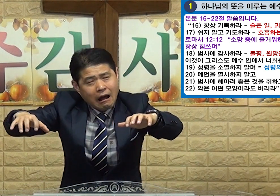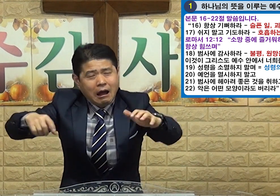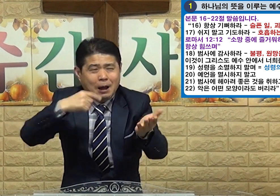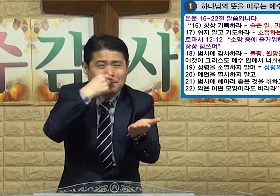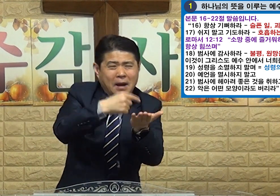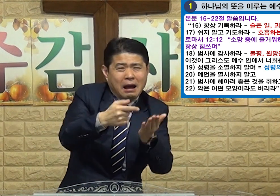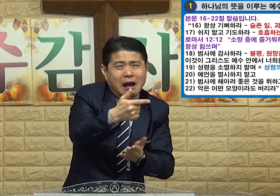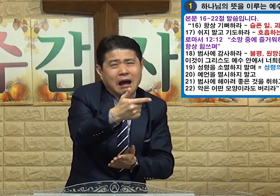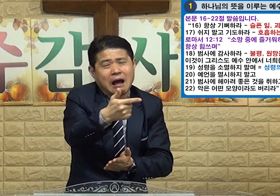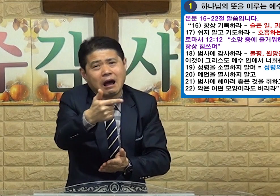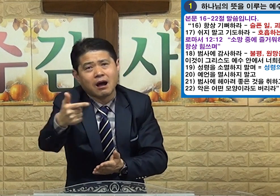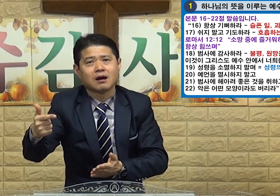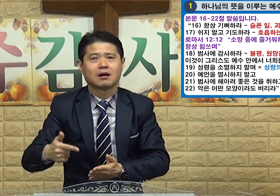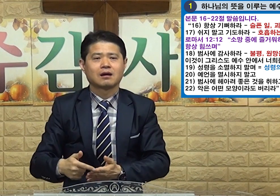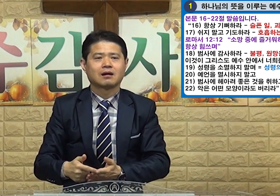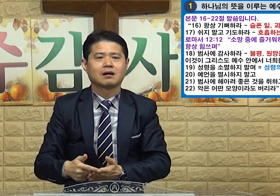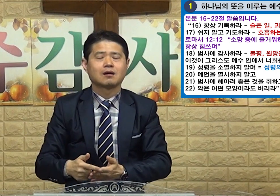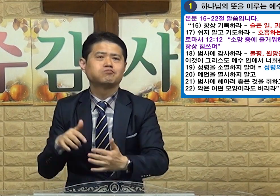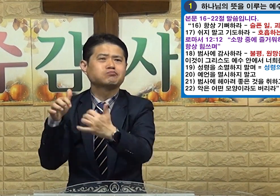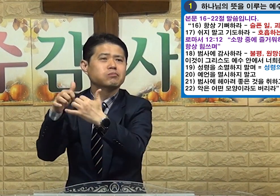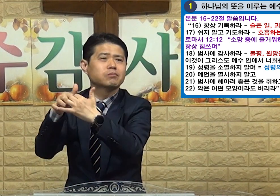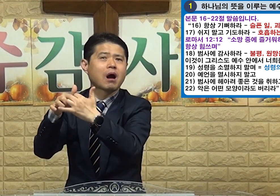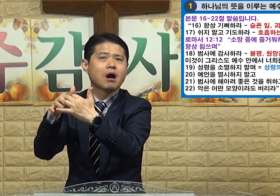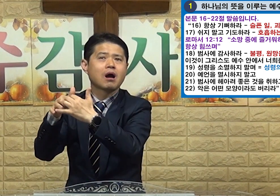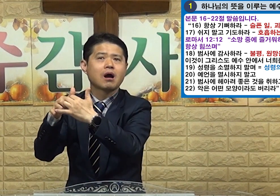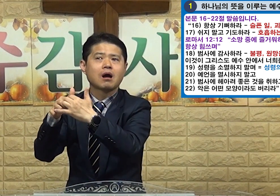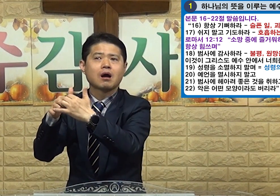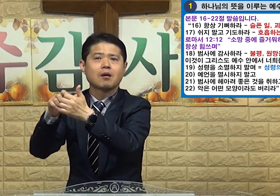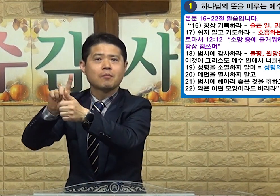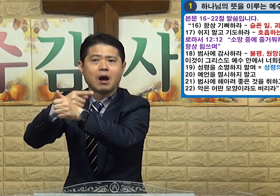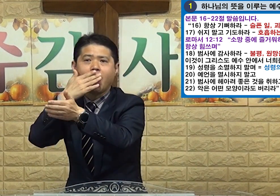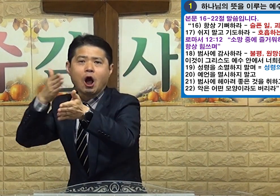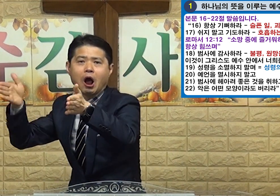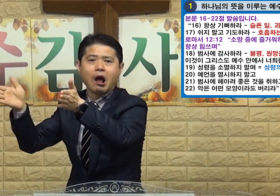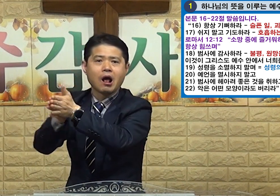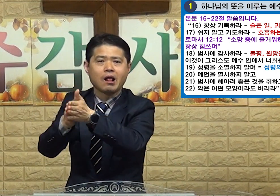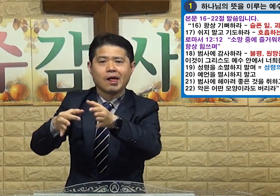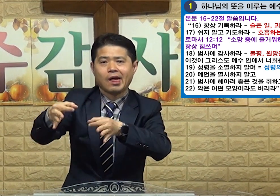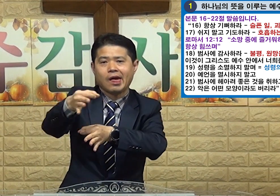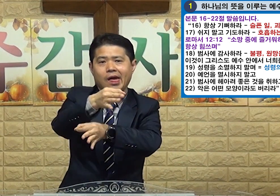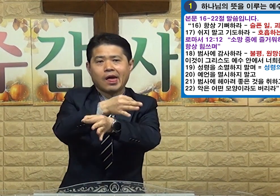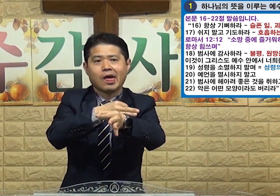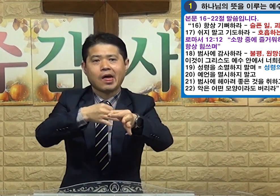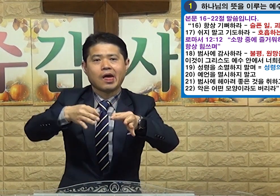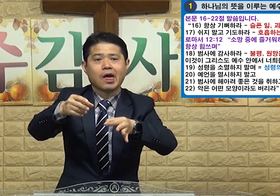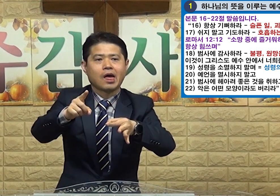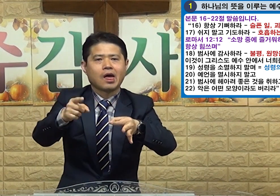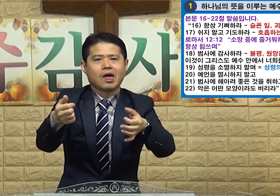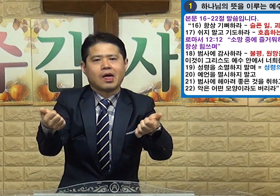지진과 이런 폭풍 재해들 이런 것들이 많은데 전쟁을 비롯해서의